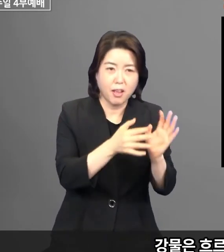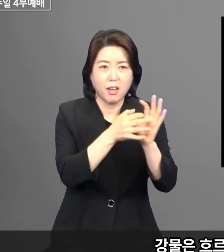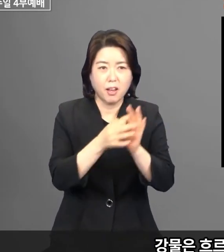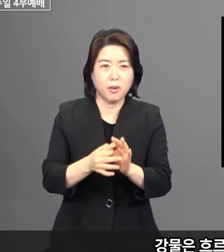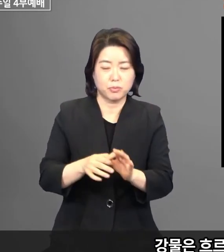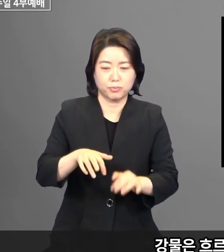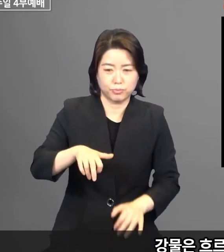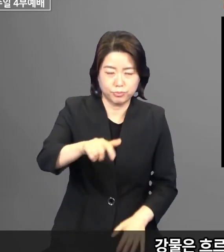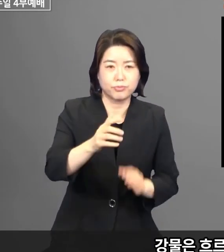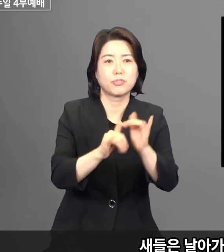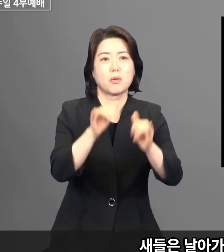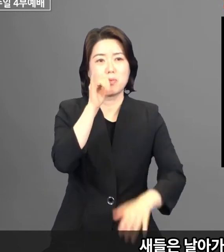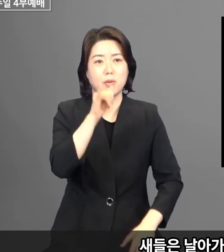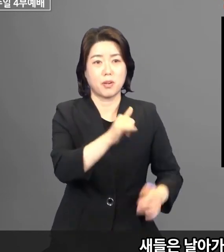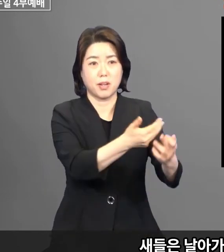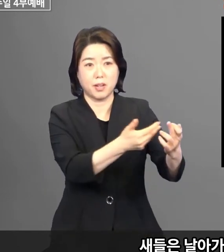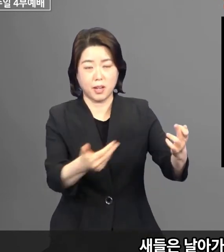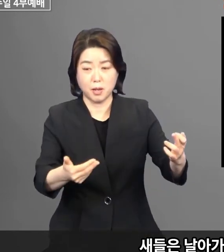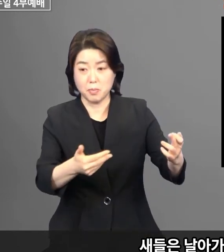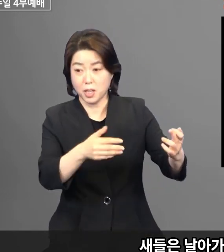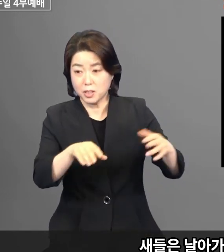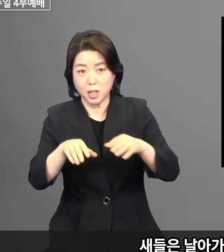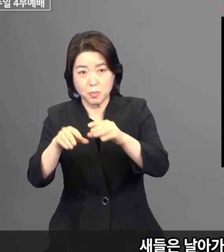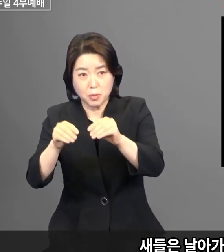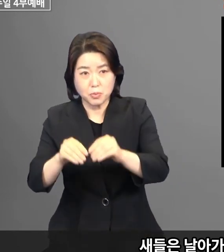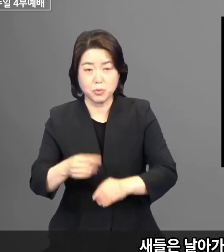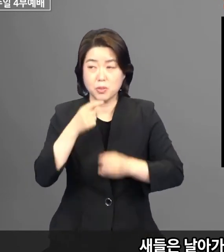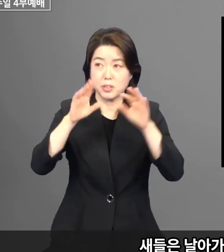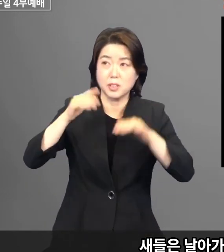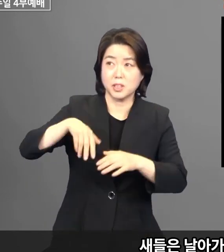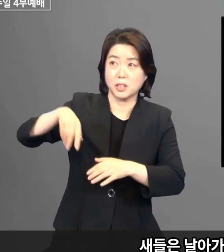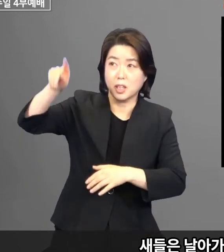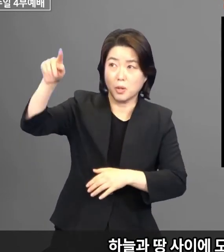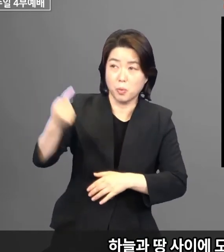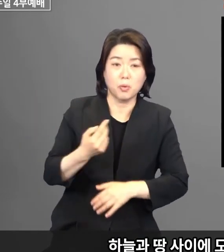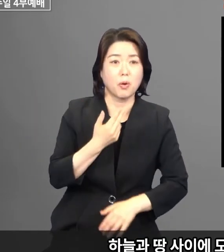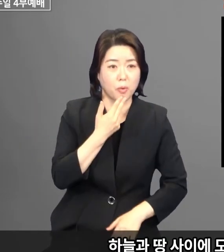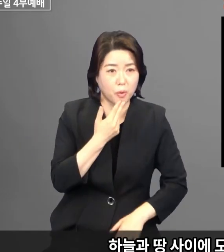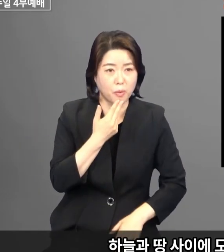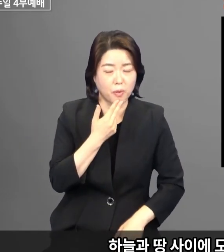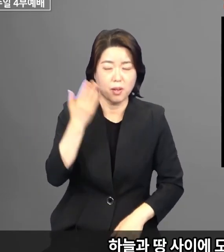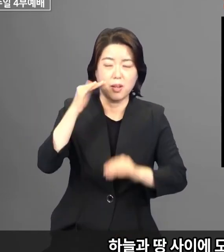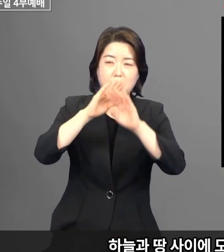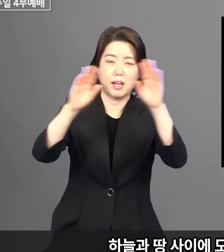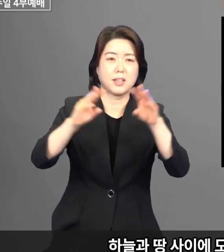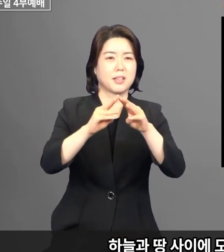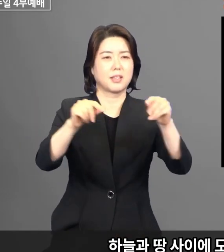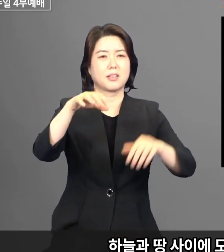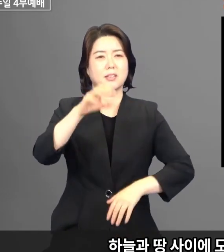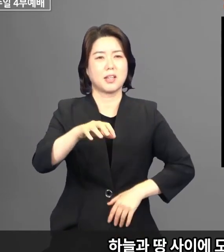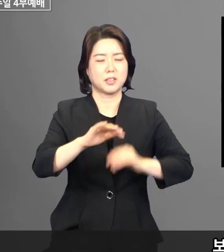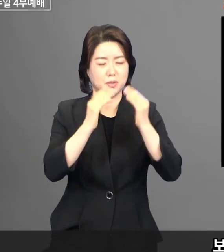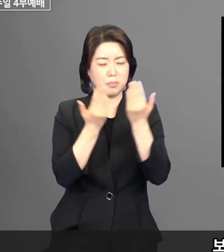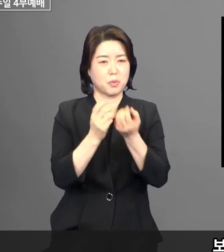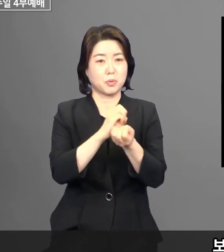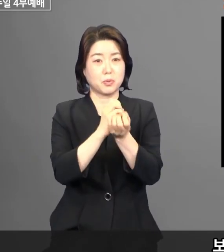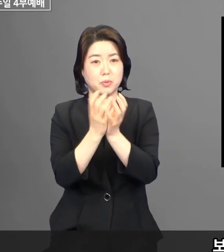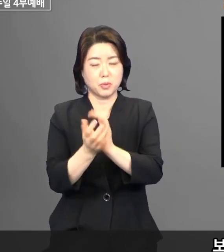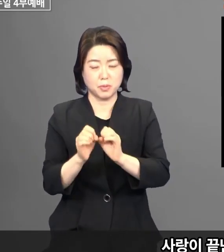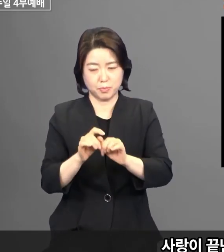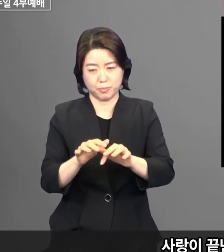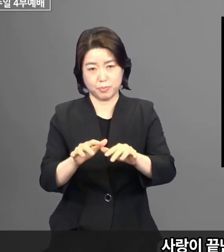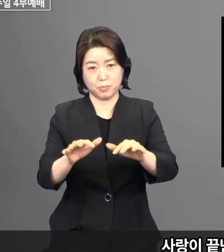강물은 흐르다가 멈추고 새들은 날아가 돌아오지 않고 하늘과 땅 사이의 모든 꽃잎은 흩어져도